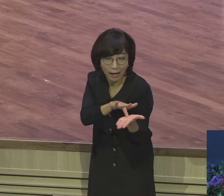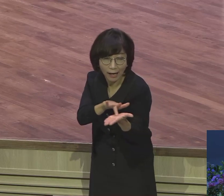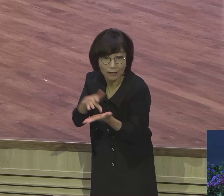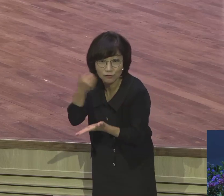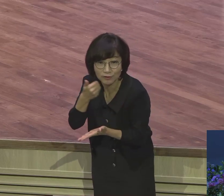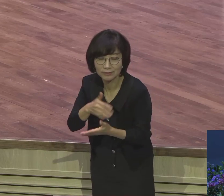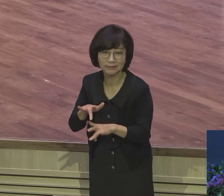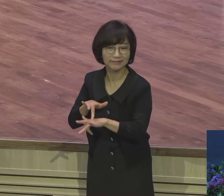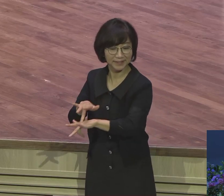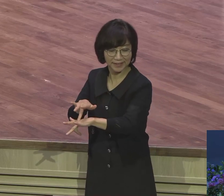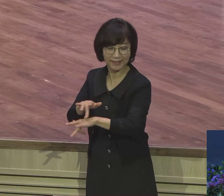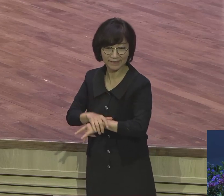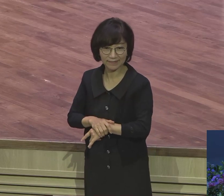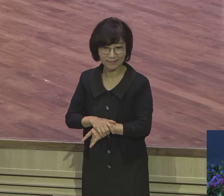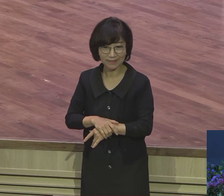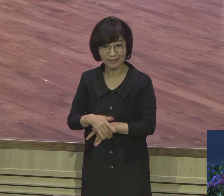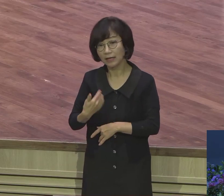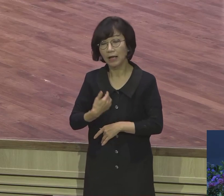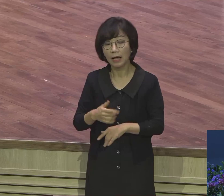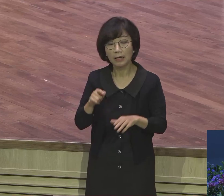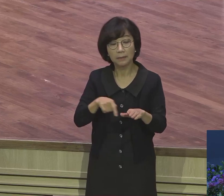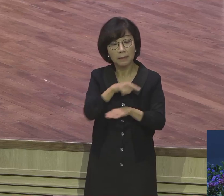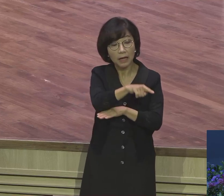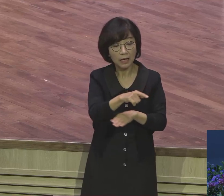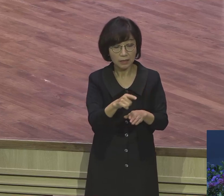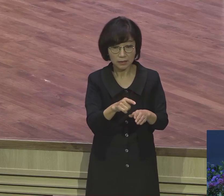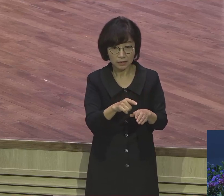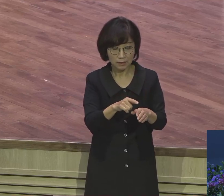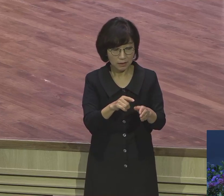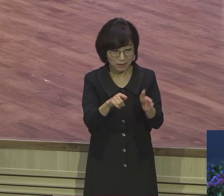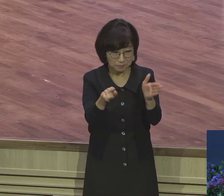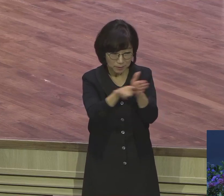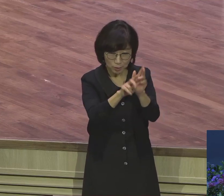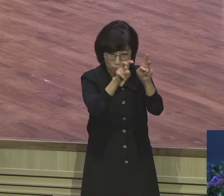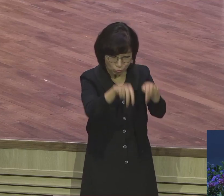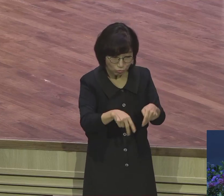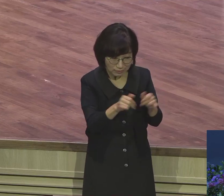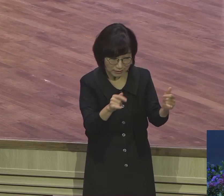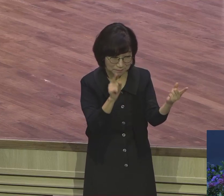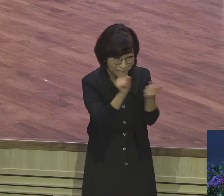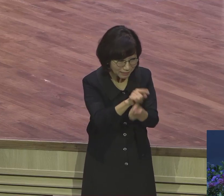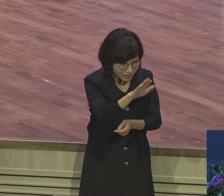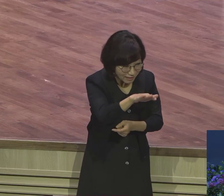80% 이상이에요. 왜 안 다니냐? 상처받았어. 시험 들었어. 낙심했어.